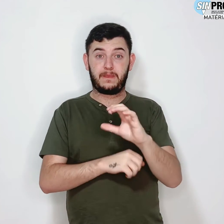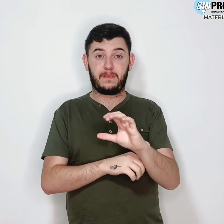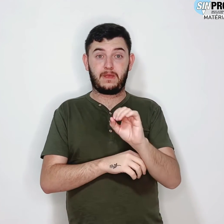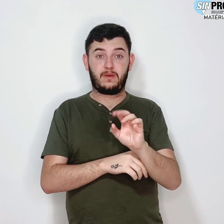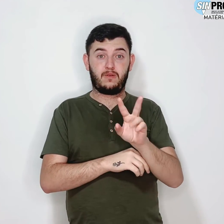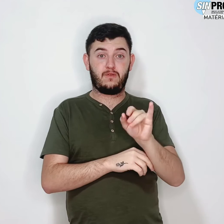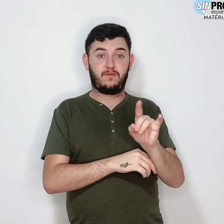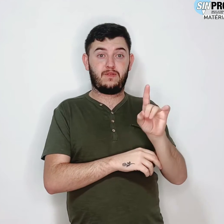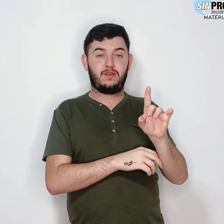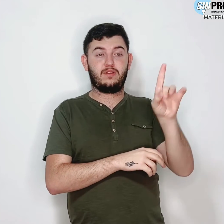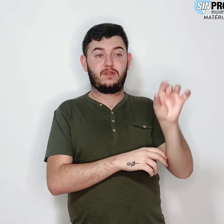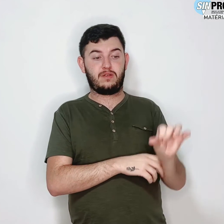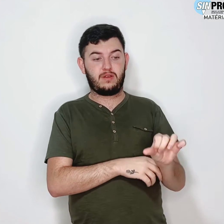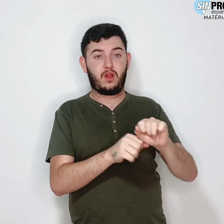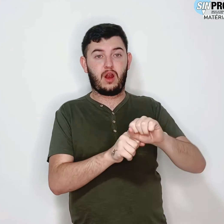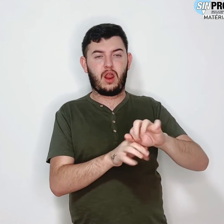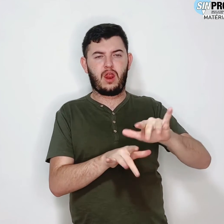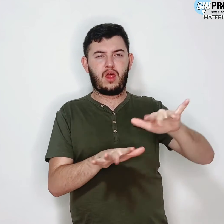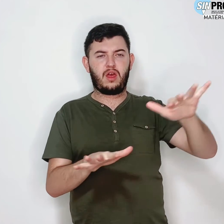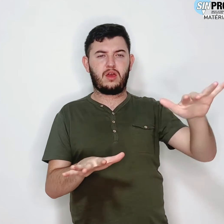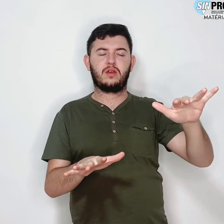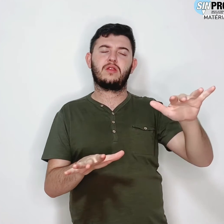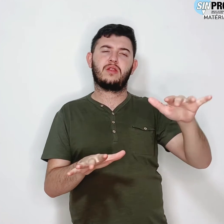registrou somente nas últimas 24 horas